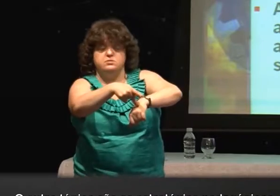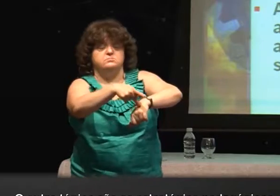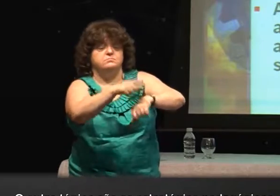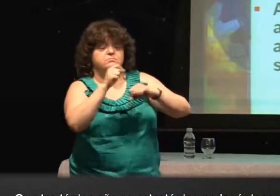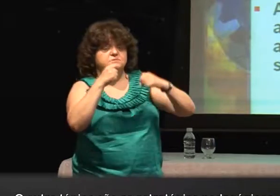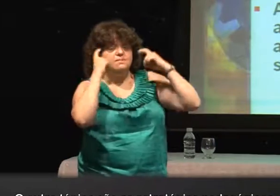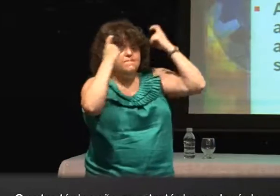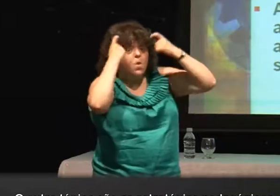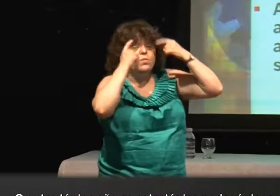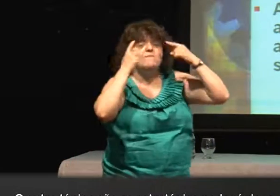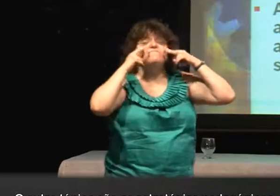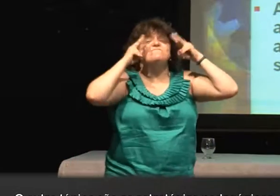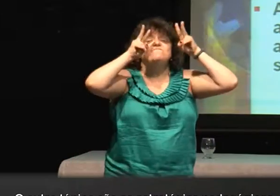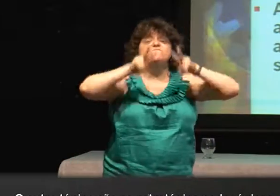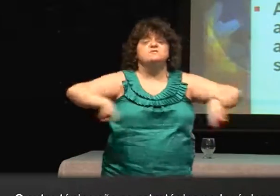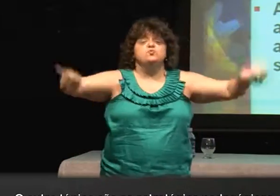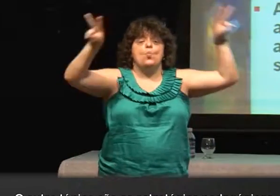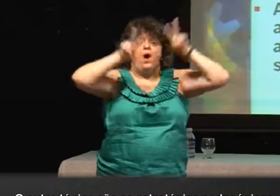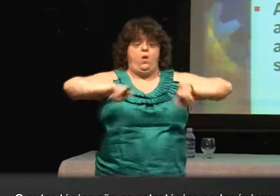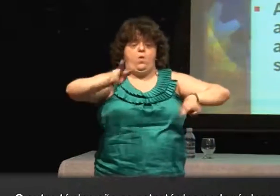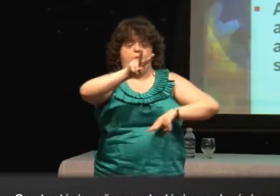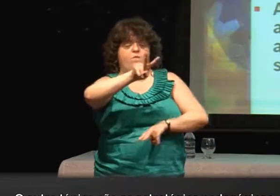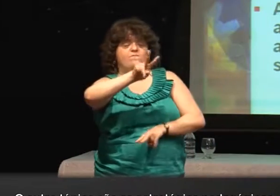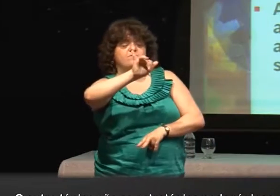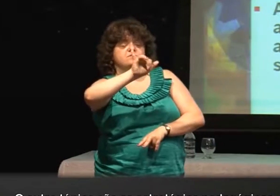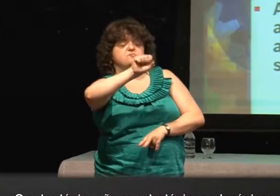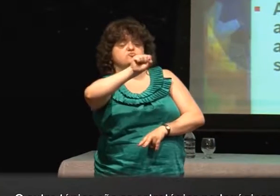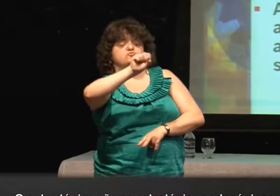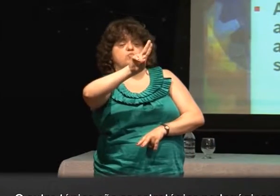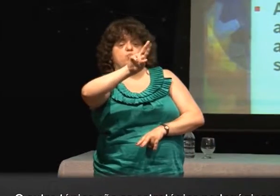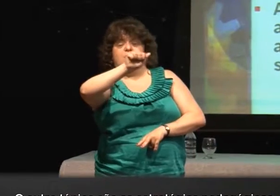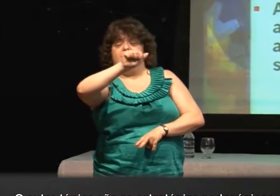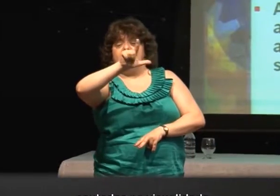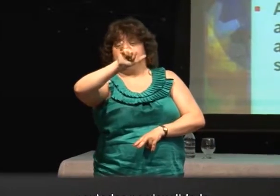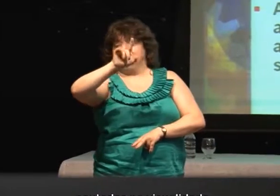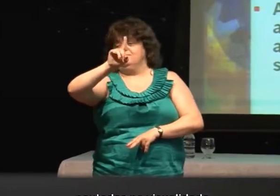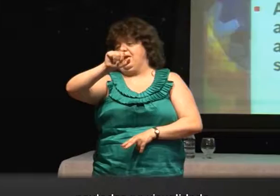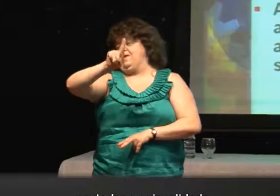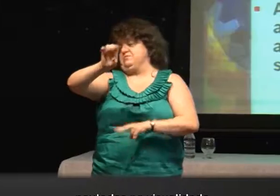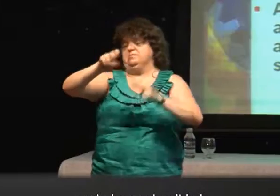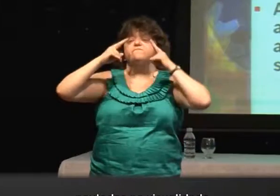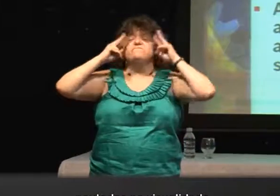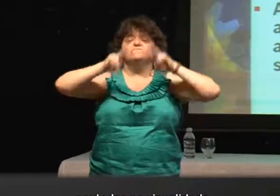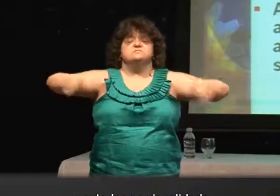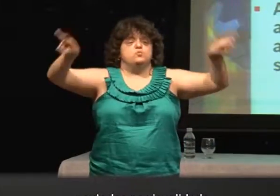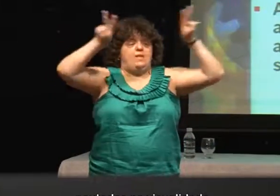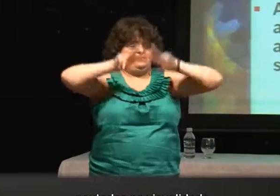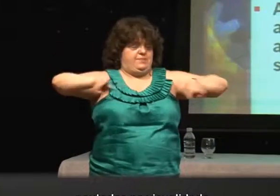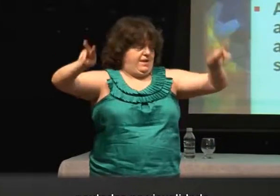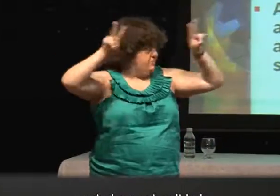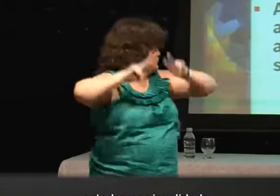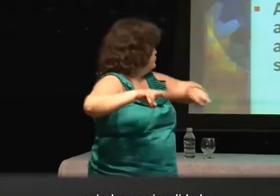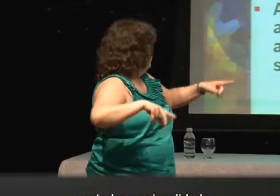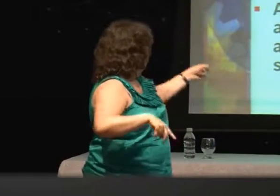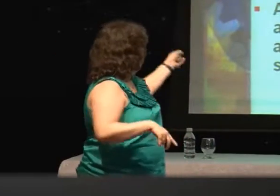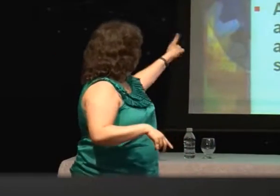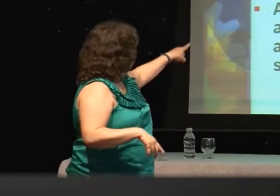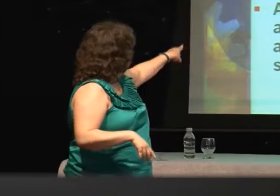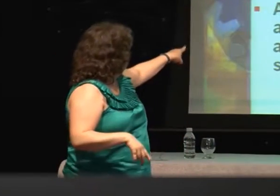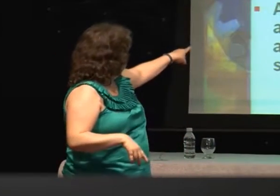Então, o outro tópico são as estratégias pedagógicas pautadas na visualidade.